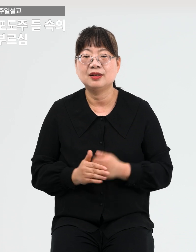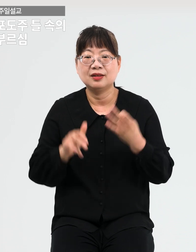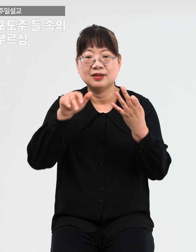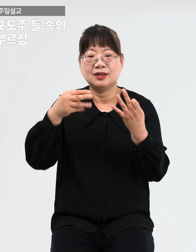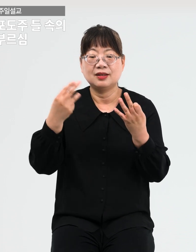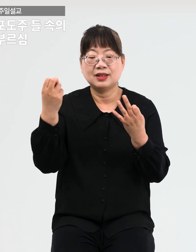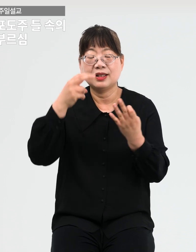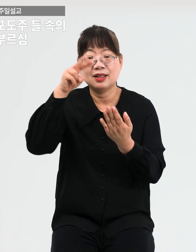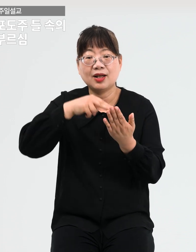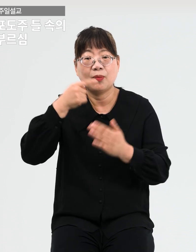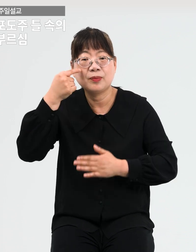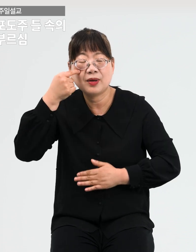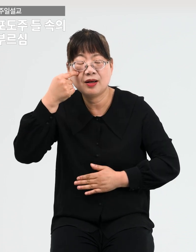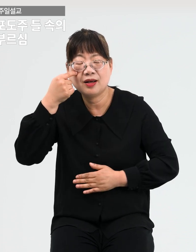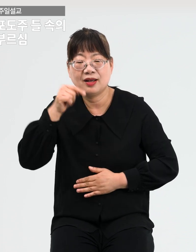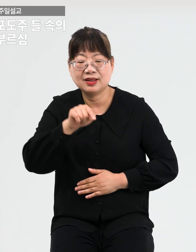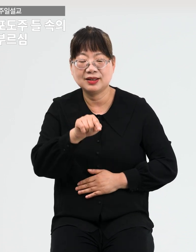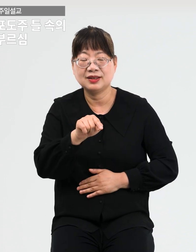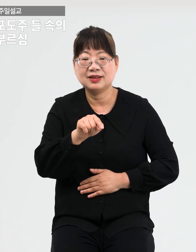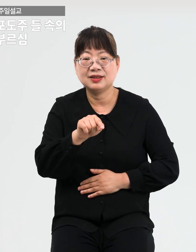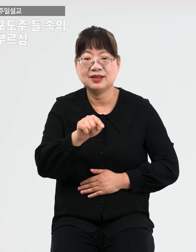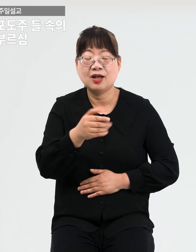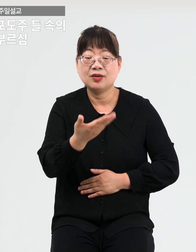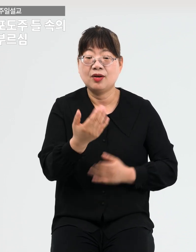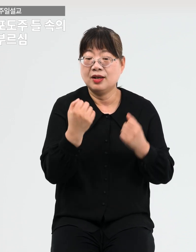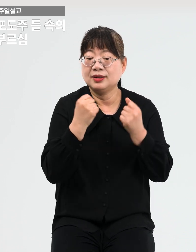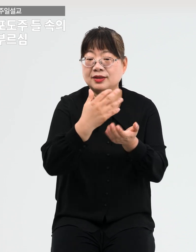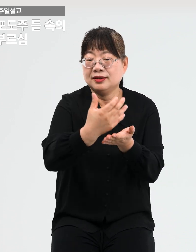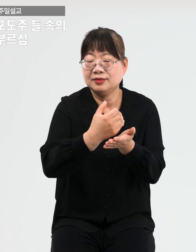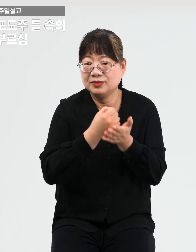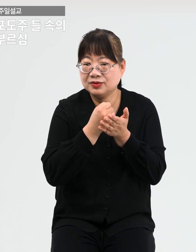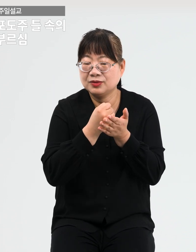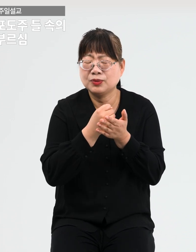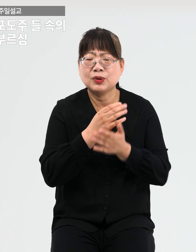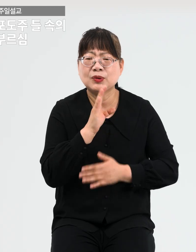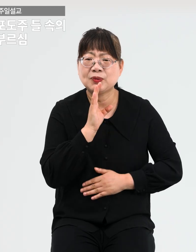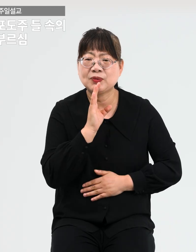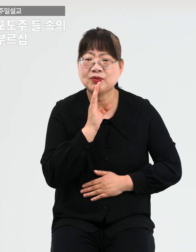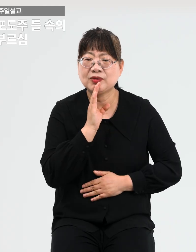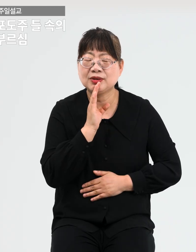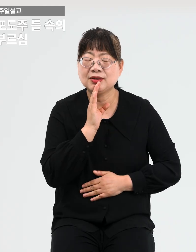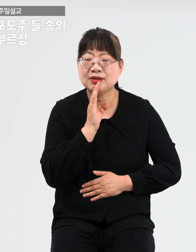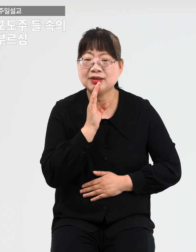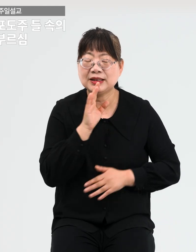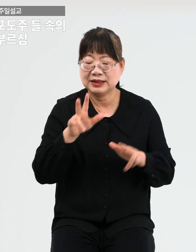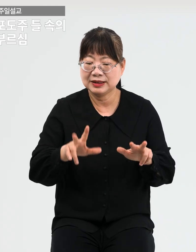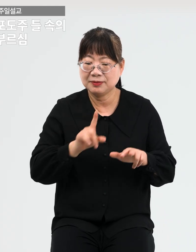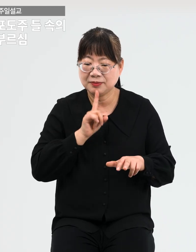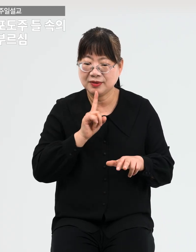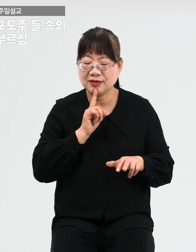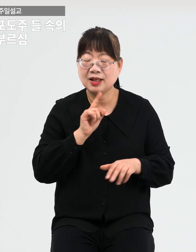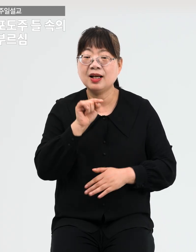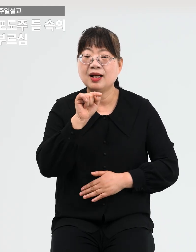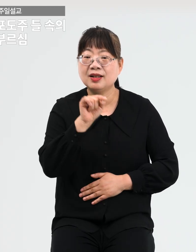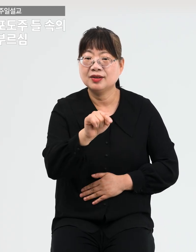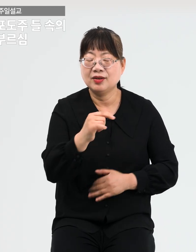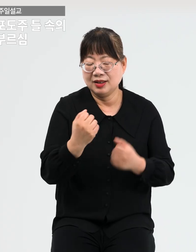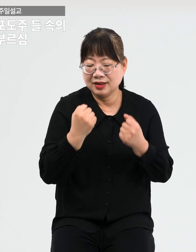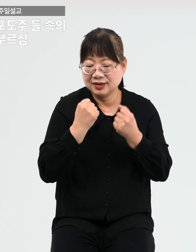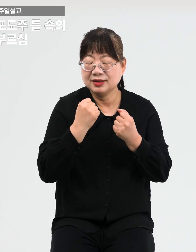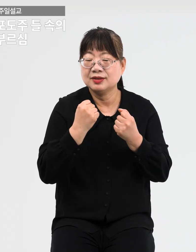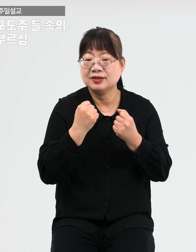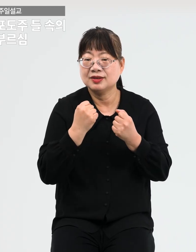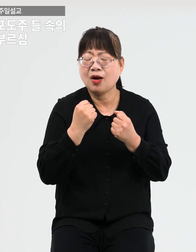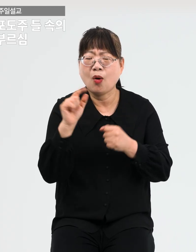14절을 다시 보시면 이 너의 힘으로 그랬어요. 과연 여기서 말하는 이 너의